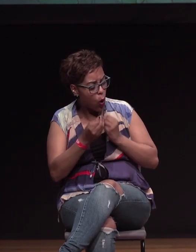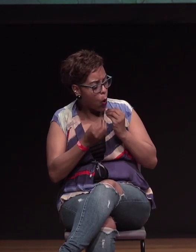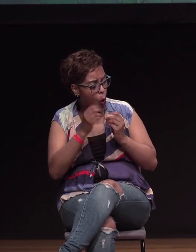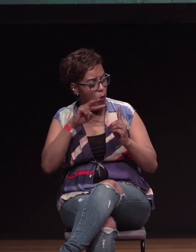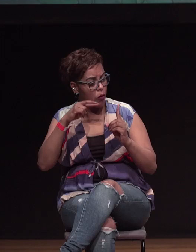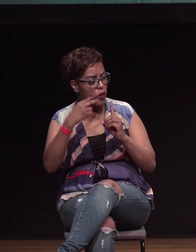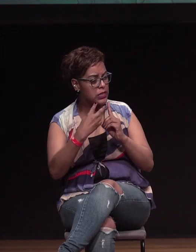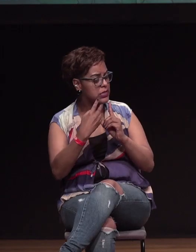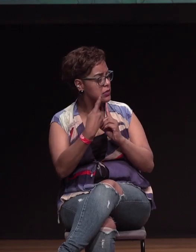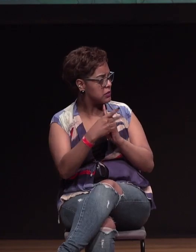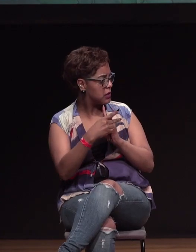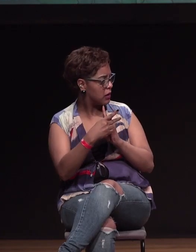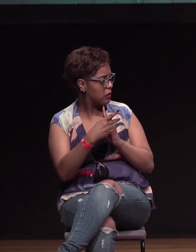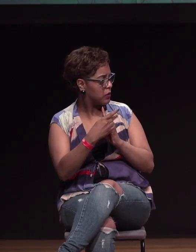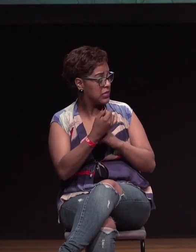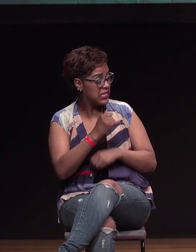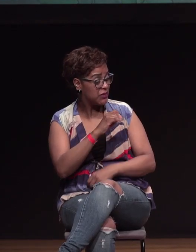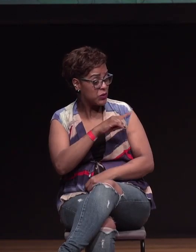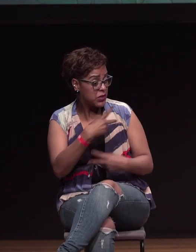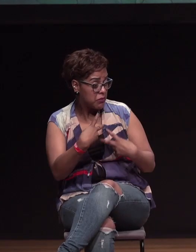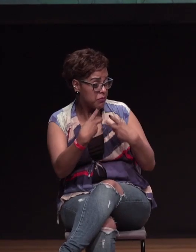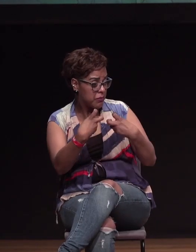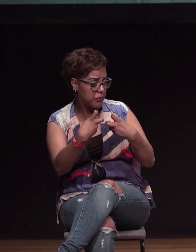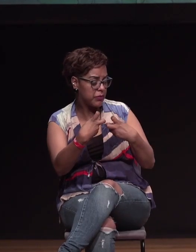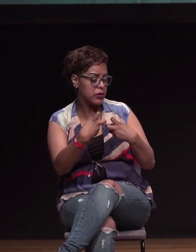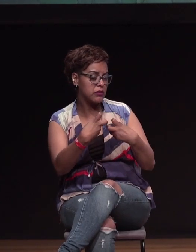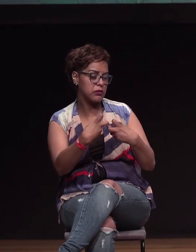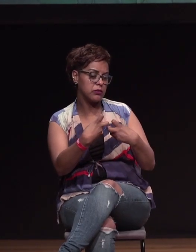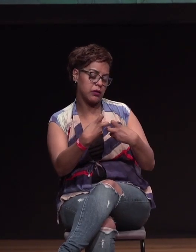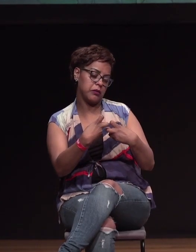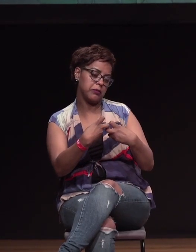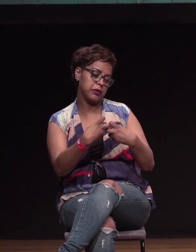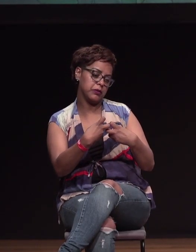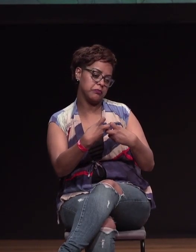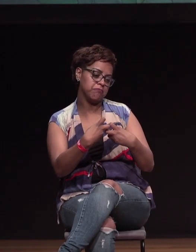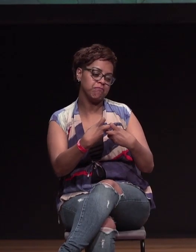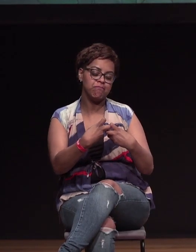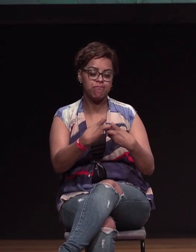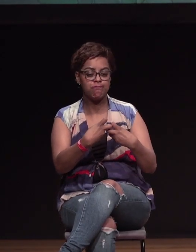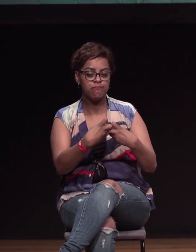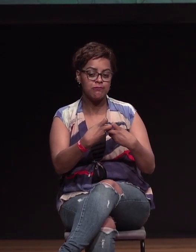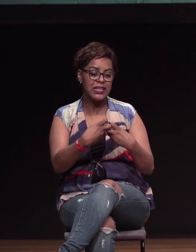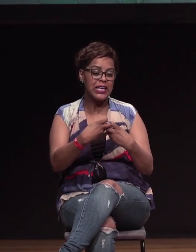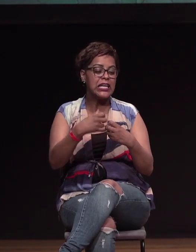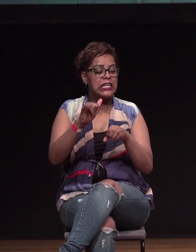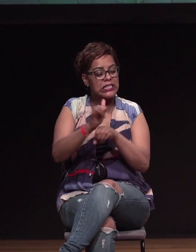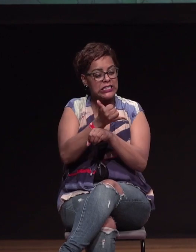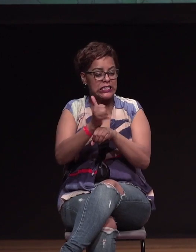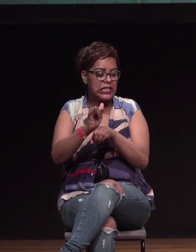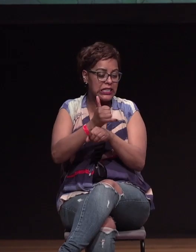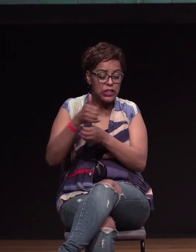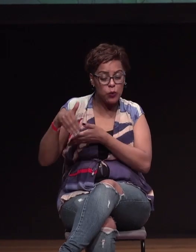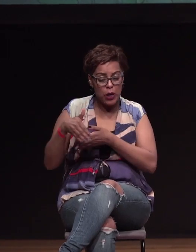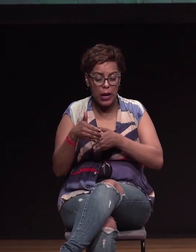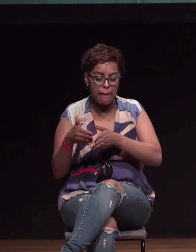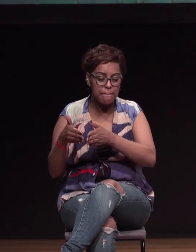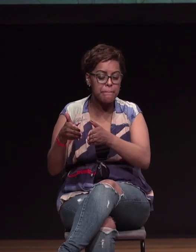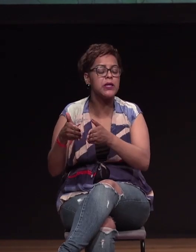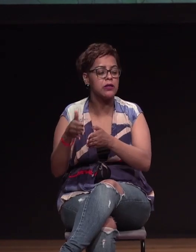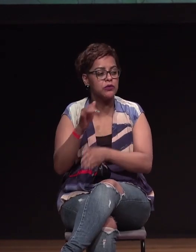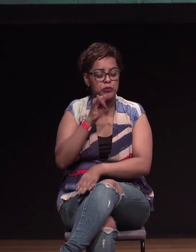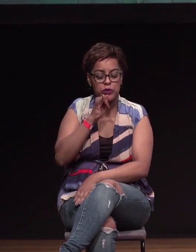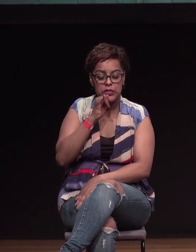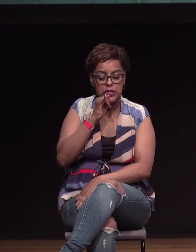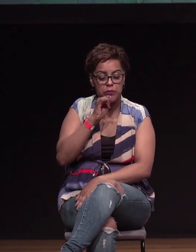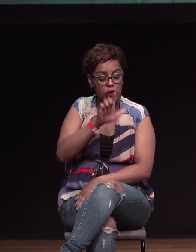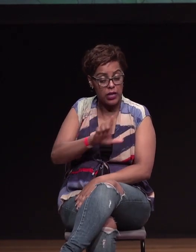questão e se você enxerga alguma saída, ou seja, se há dentro de um campo, por exemplo,